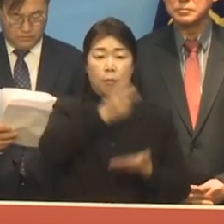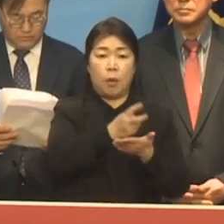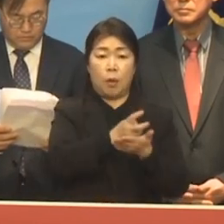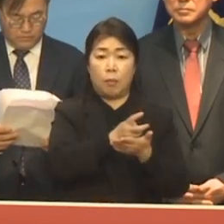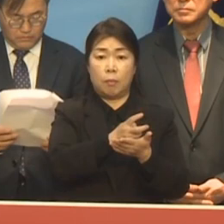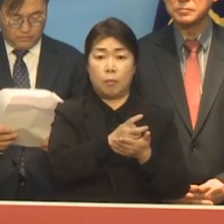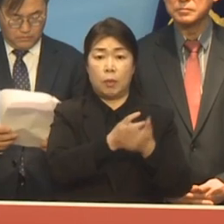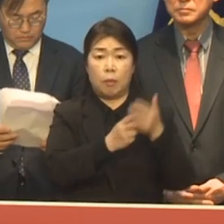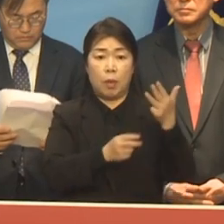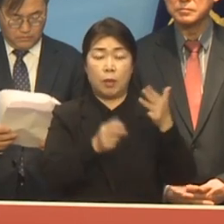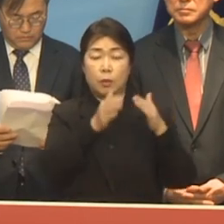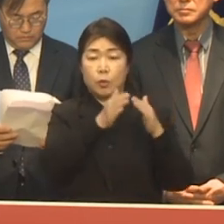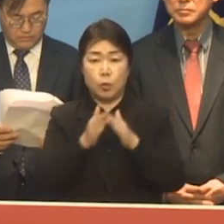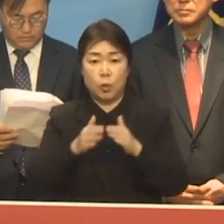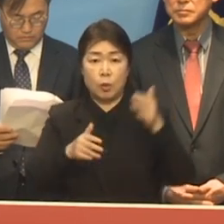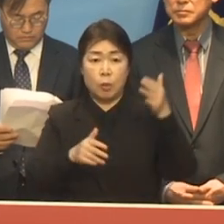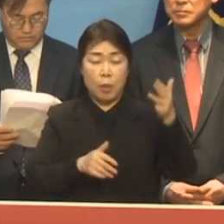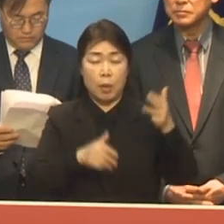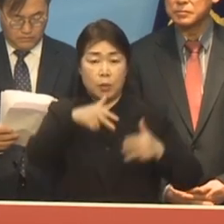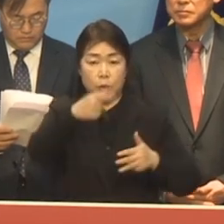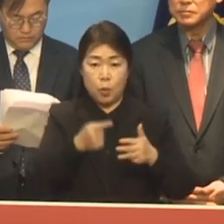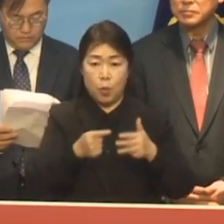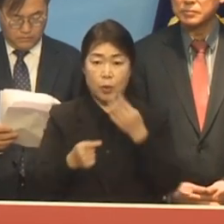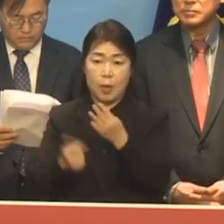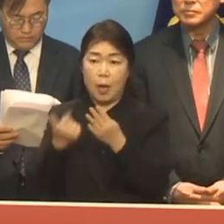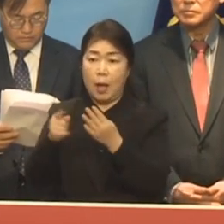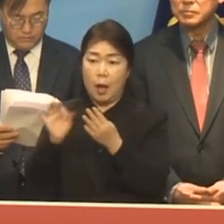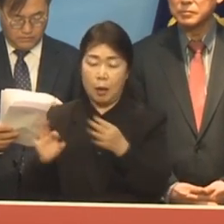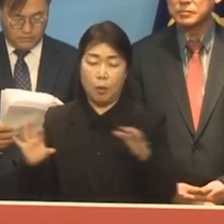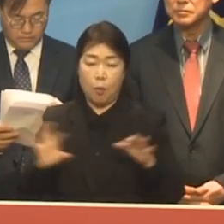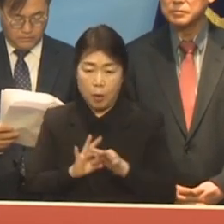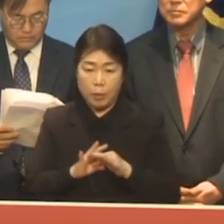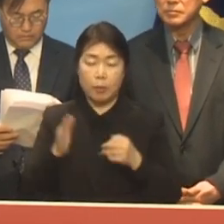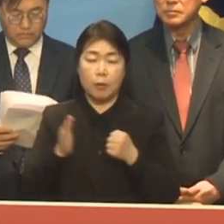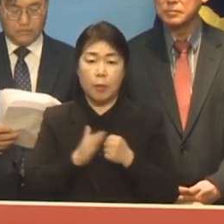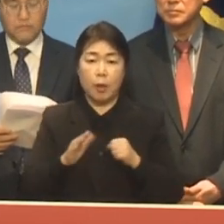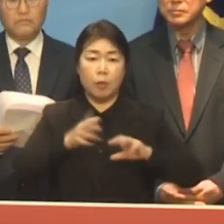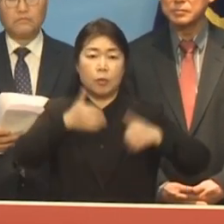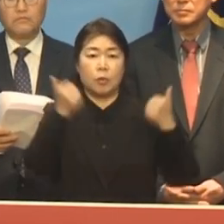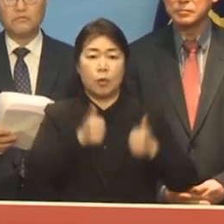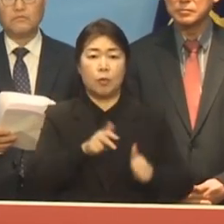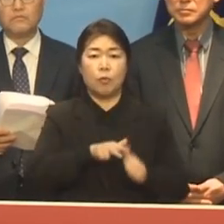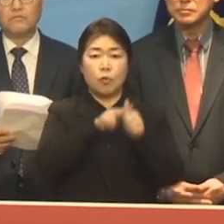제8조 제3항에 해당하므로 총선 후보를